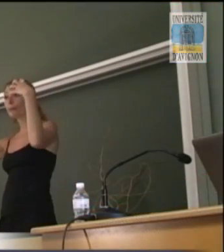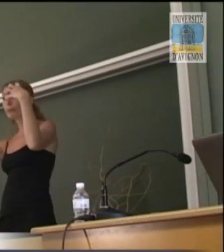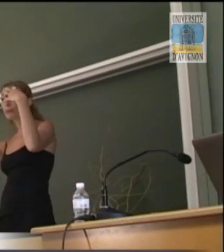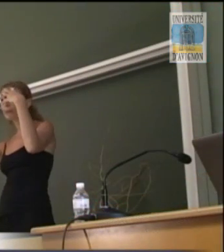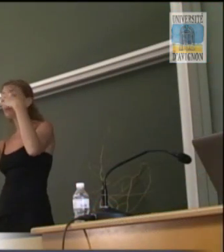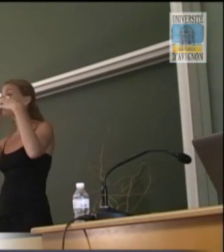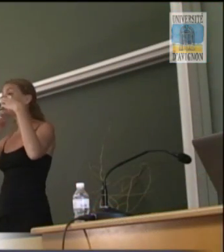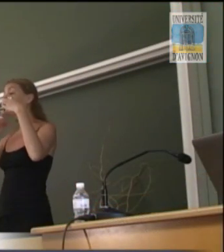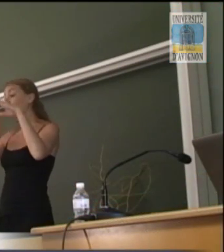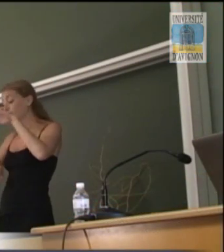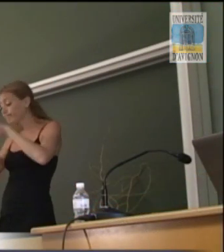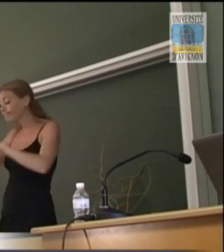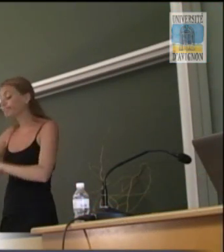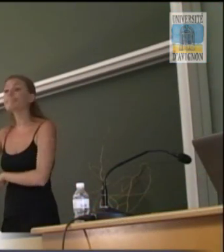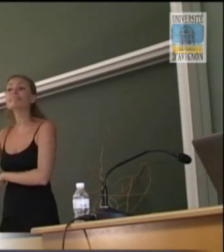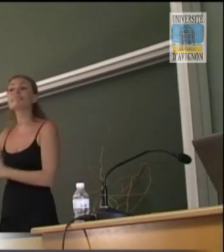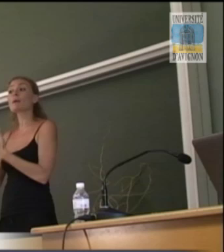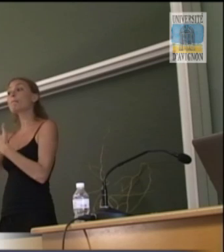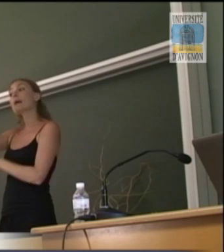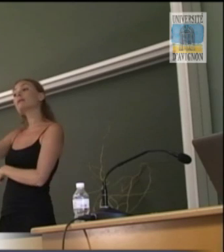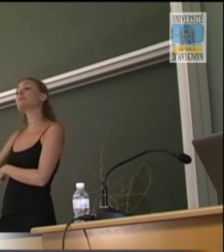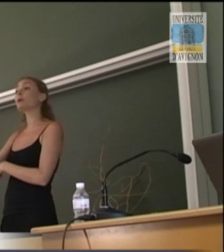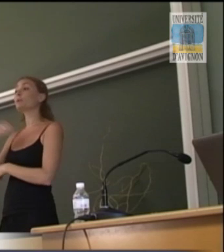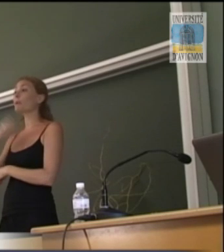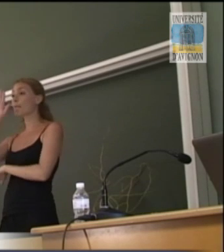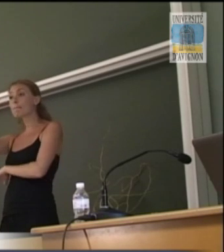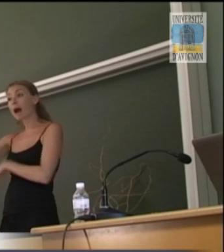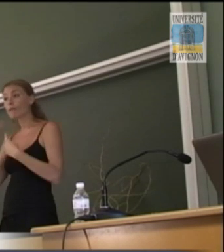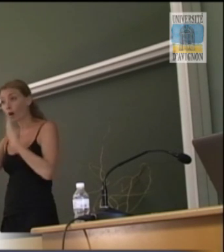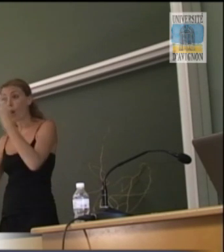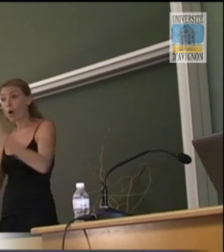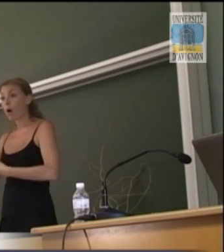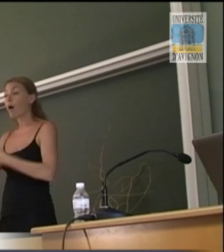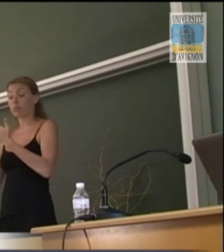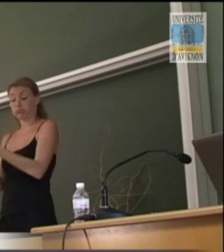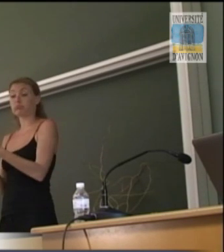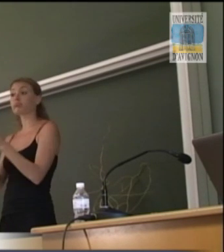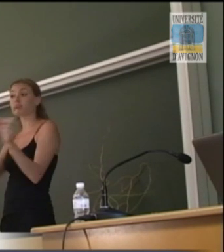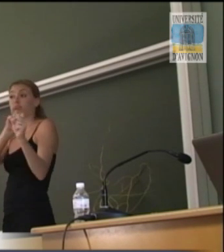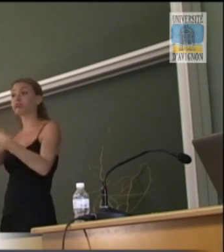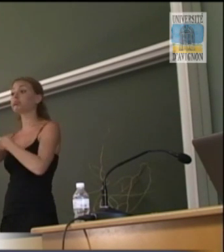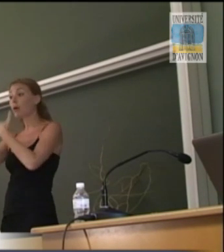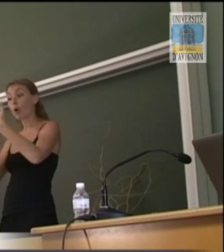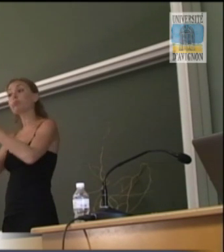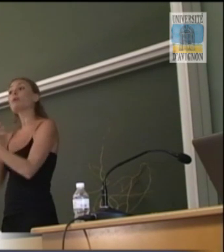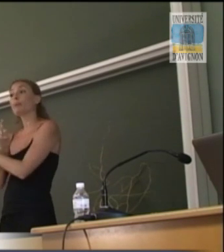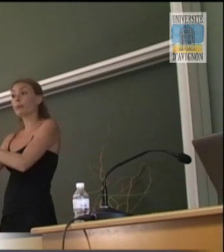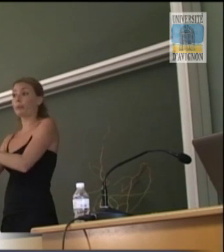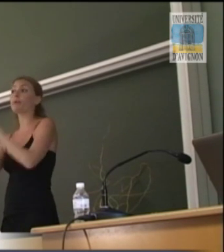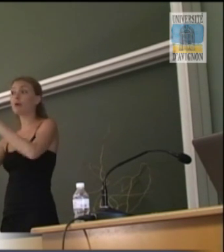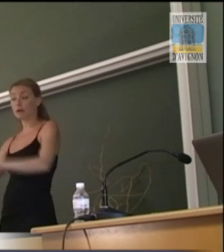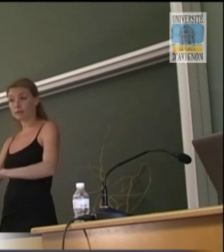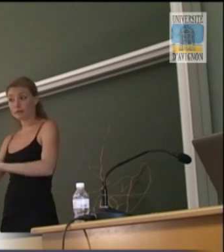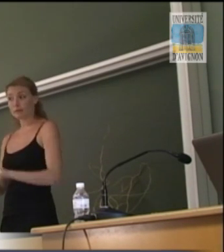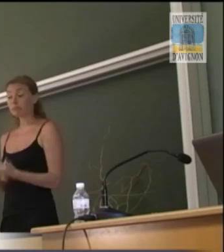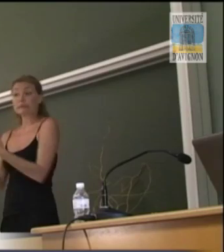petite marche, pour un malvoyant, c'est un obstacle, voire un obstacle dangereux.